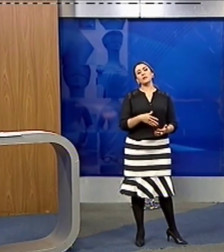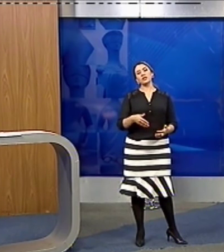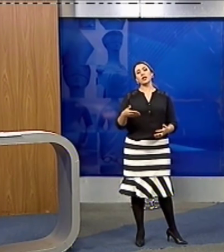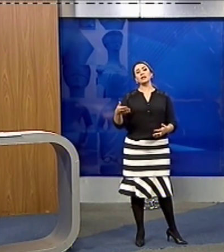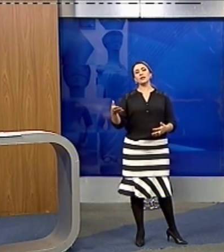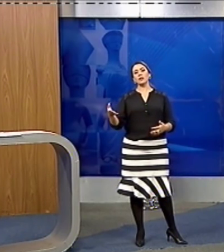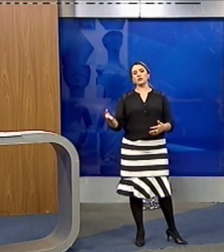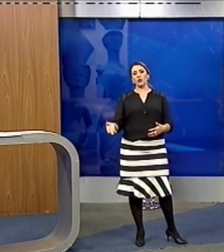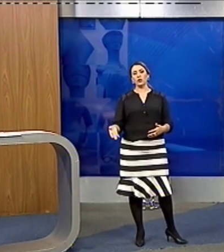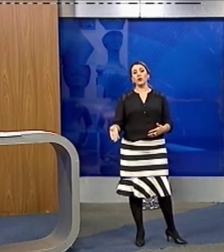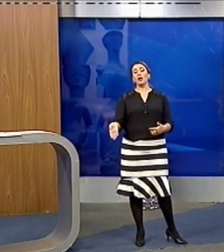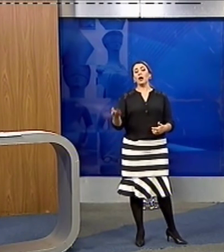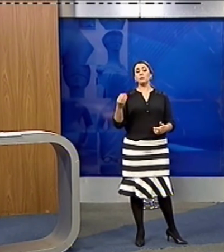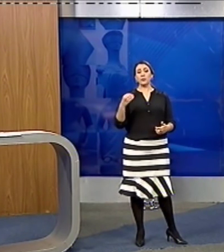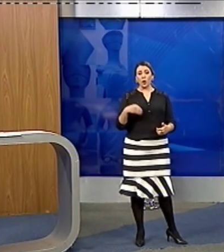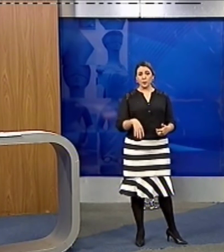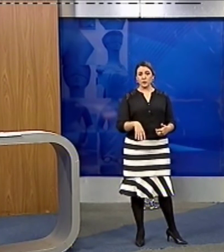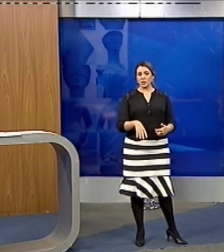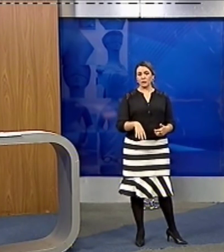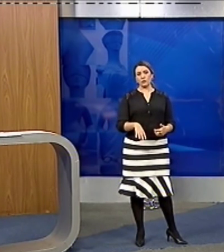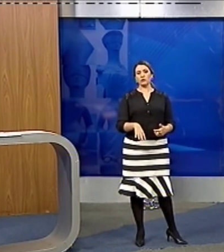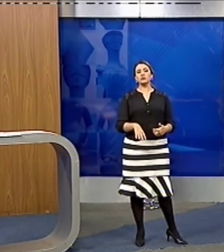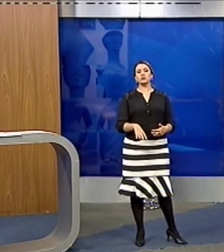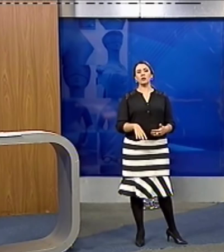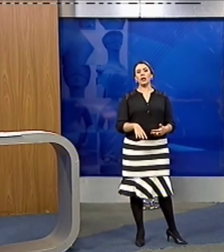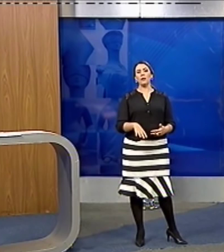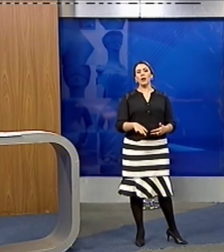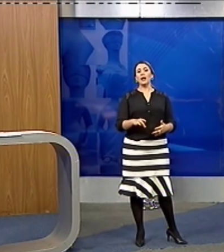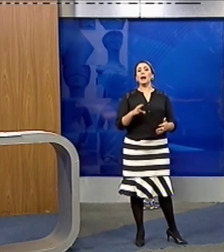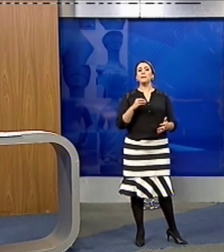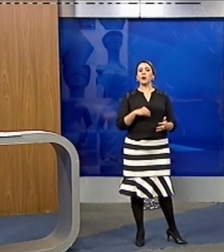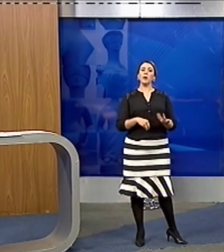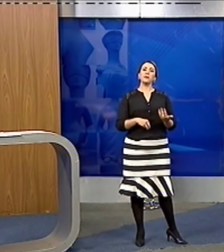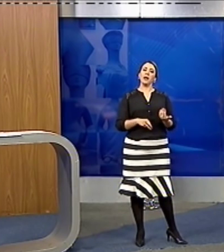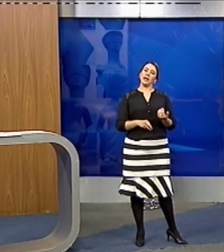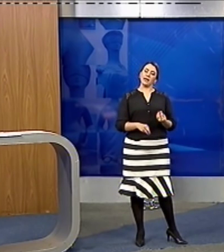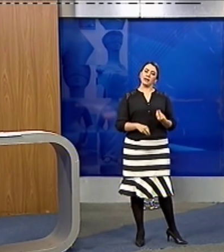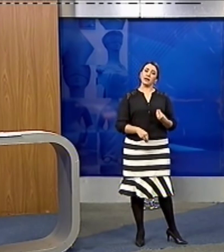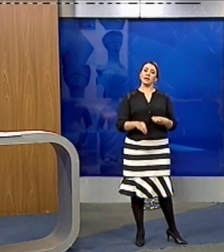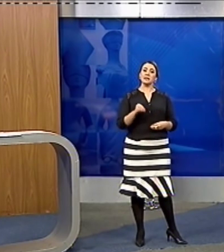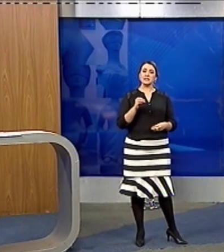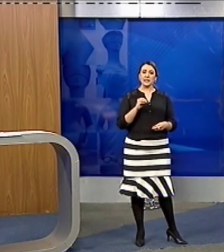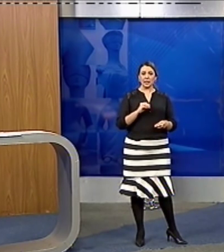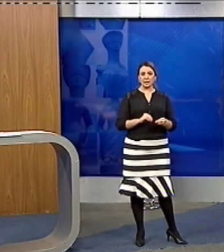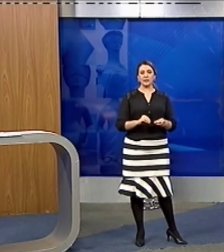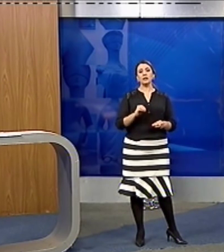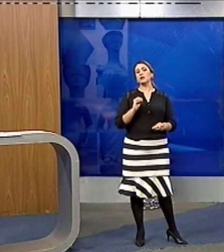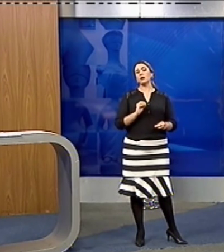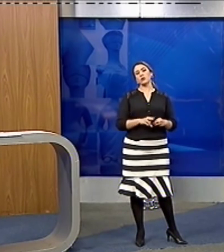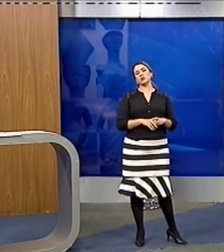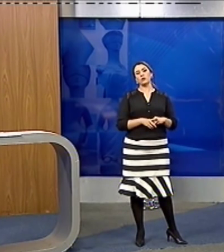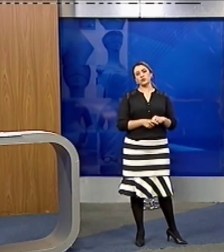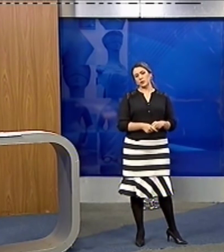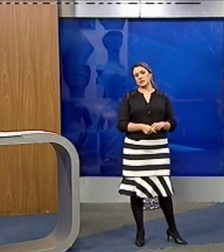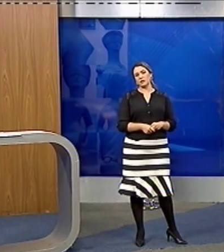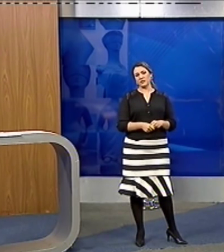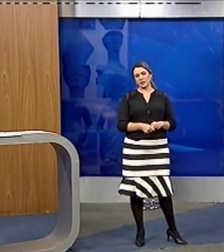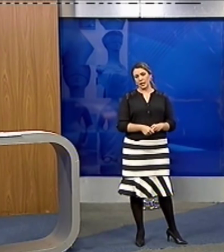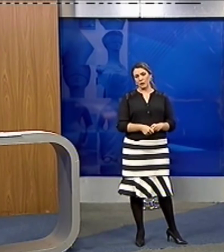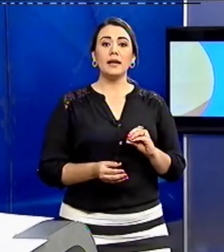completamente atentatório ao próprio direito constitucional, à própria regra inserida na nossa Constituição Federal.